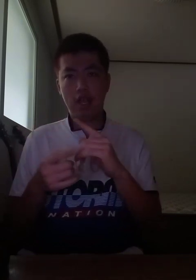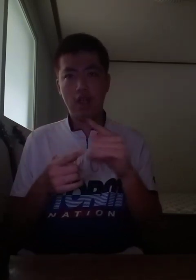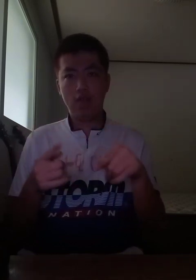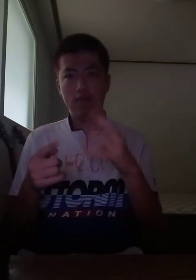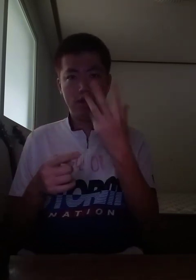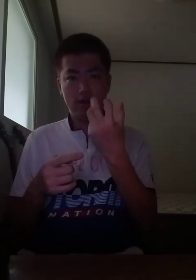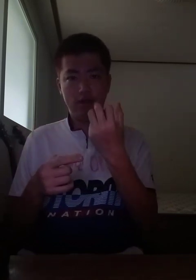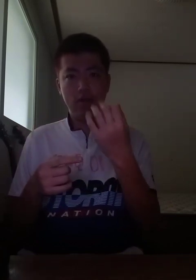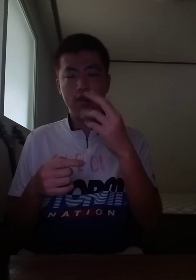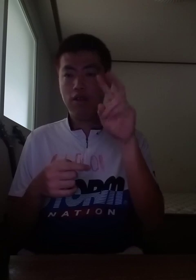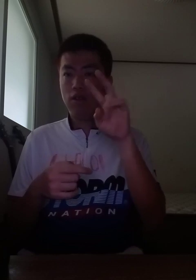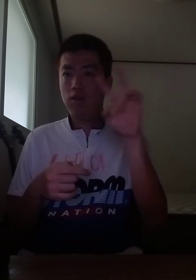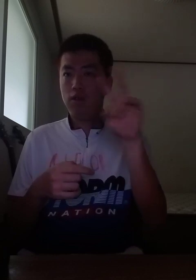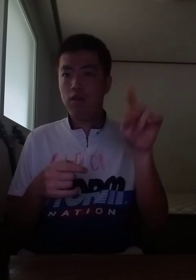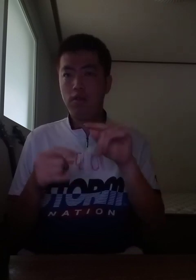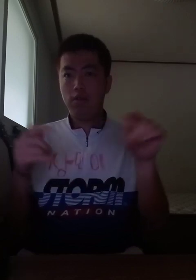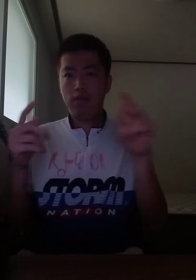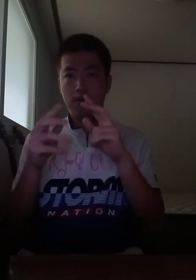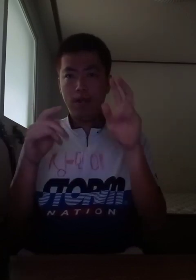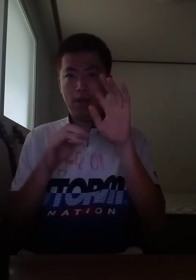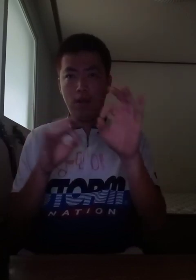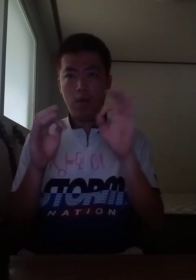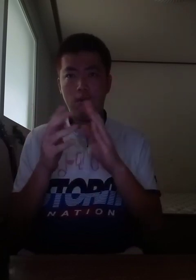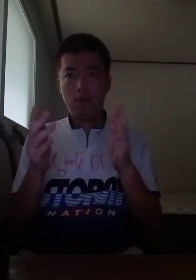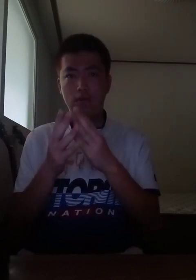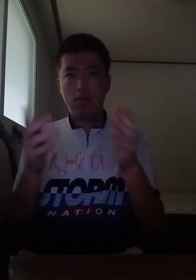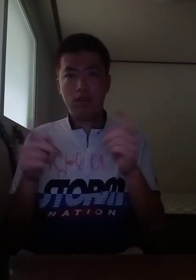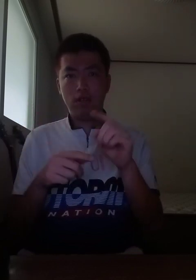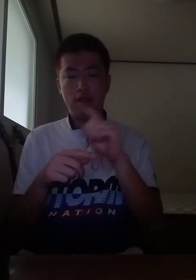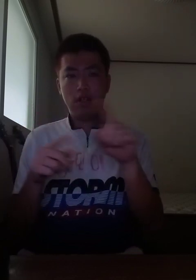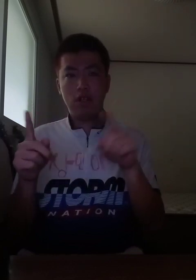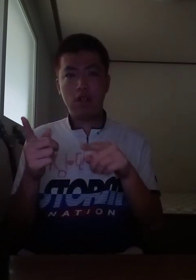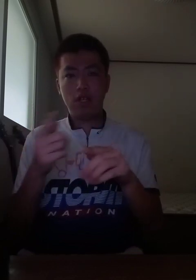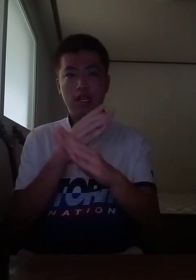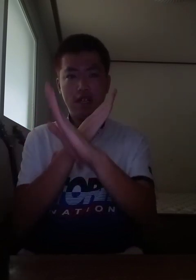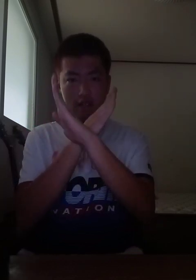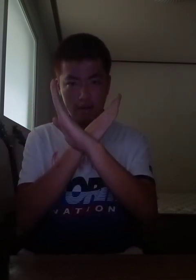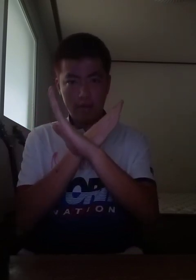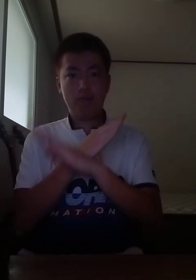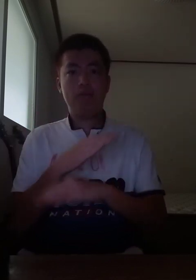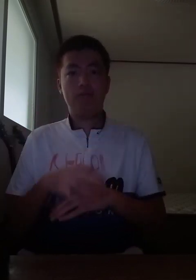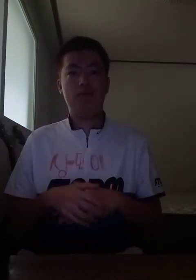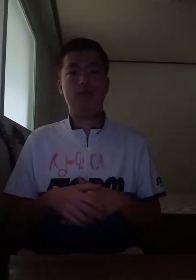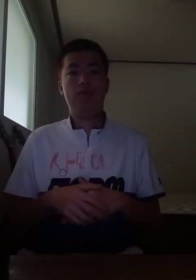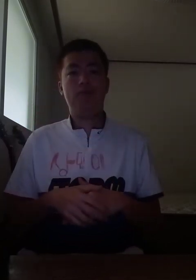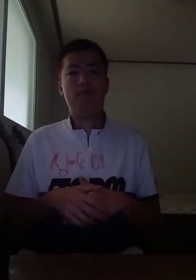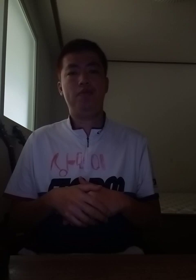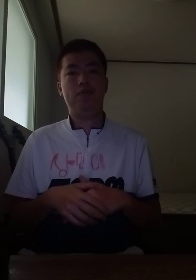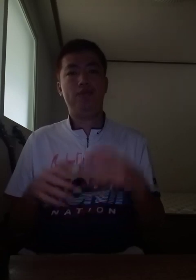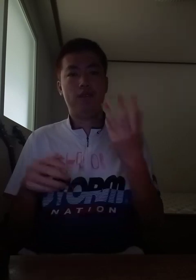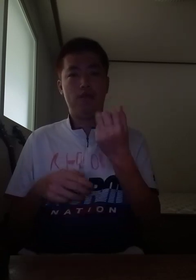비상벨 2,600여 개 설치가 완료됐고 나머지도 오는 3월까지 설치가 끝납니다. 비상벨을 누르면